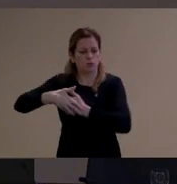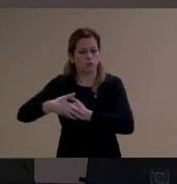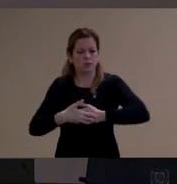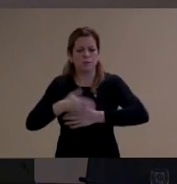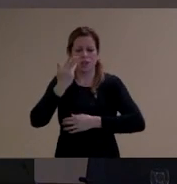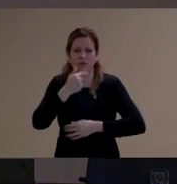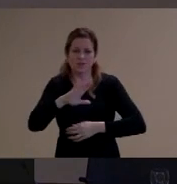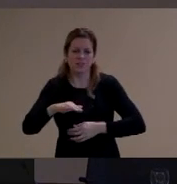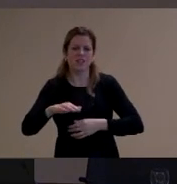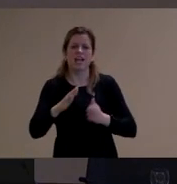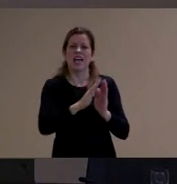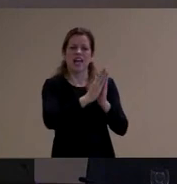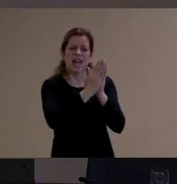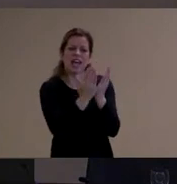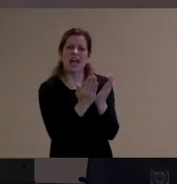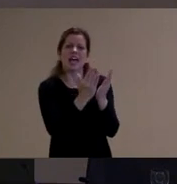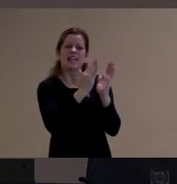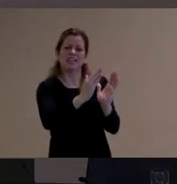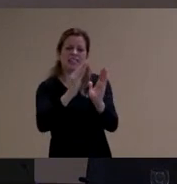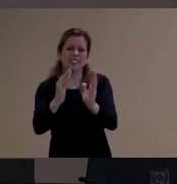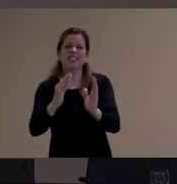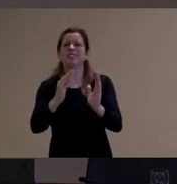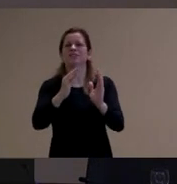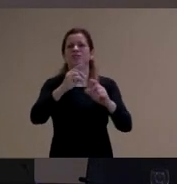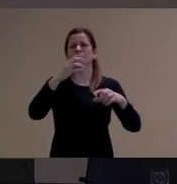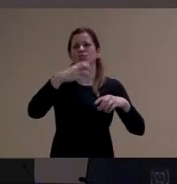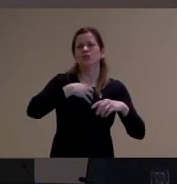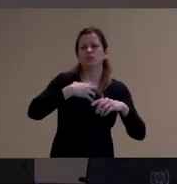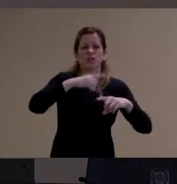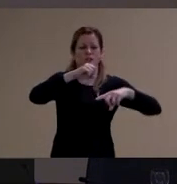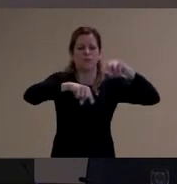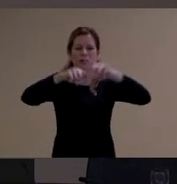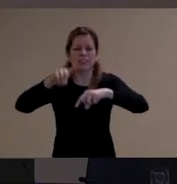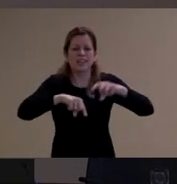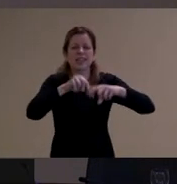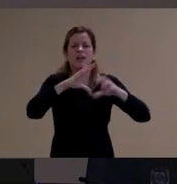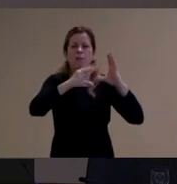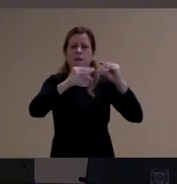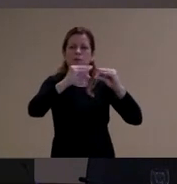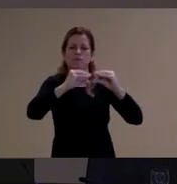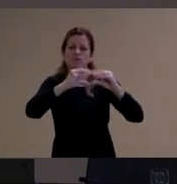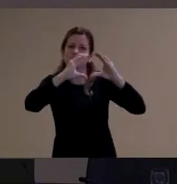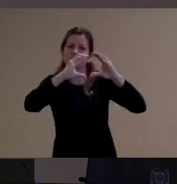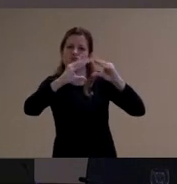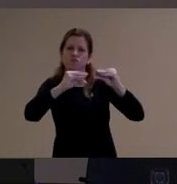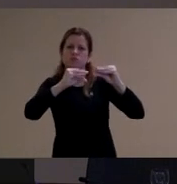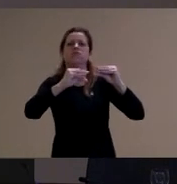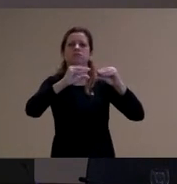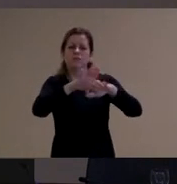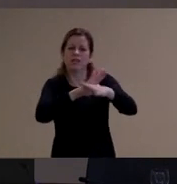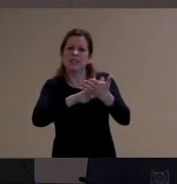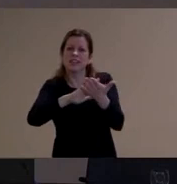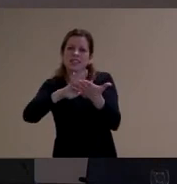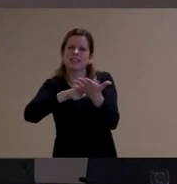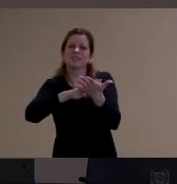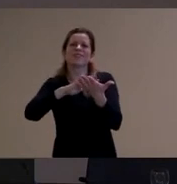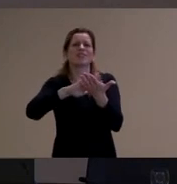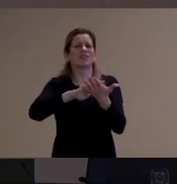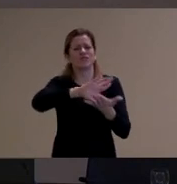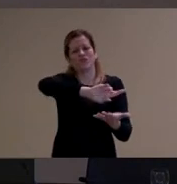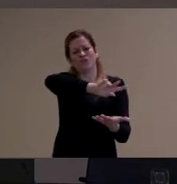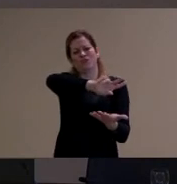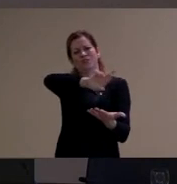livros né de diferentes formas texturas materiais né então a Diferente de